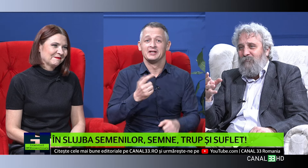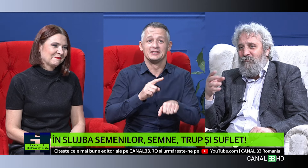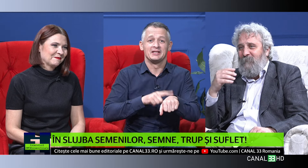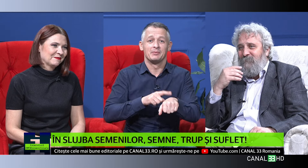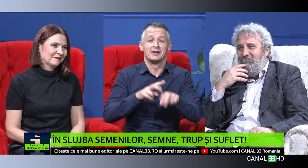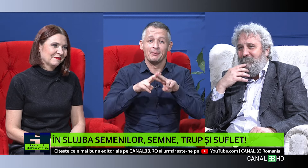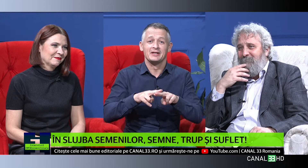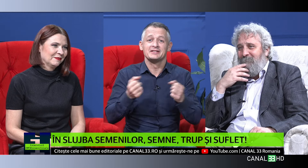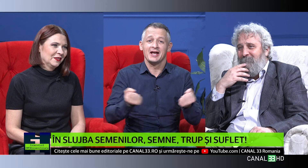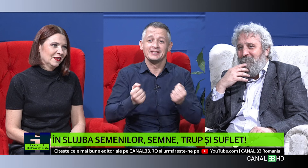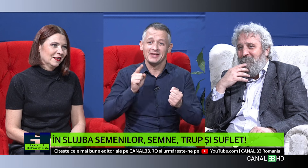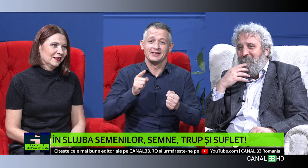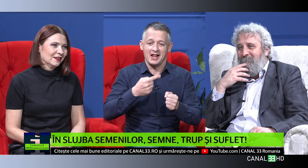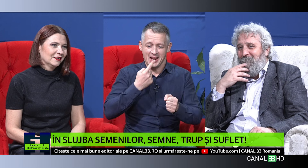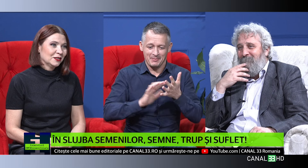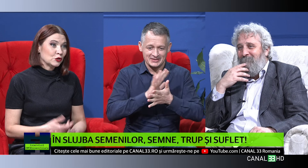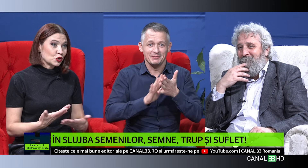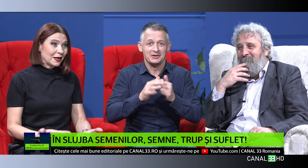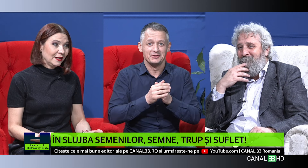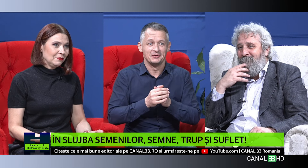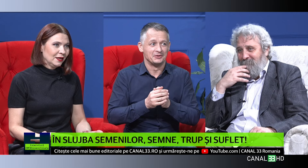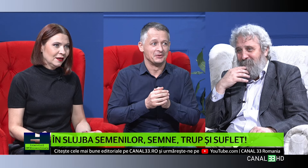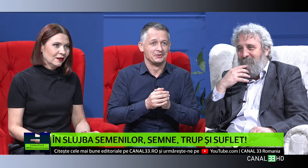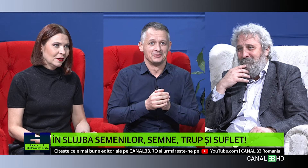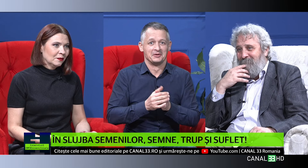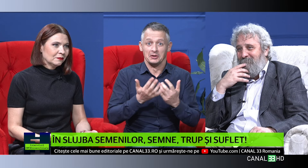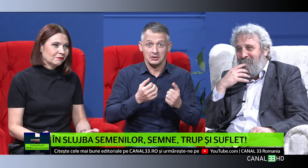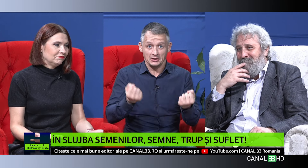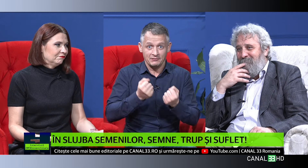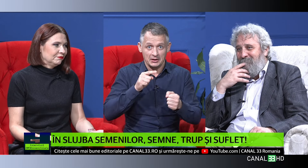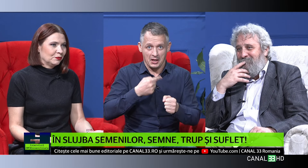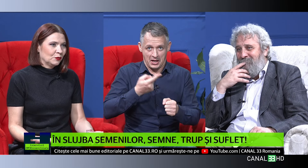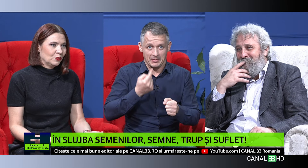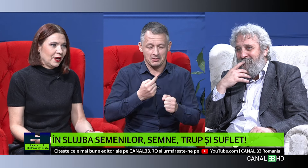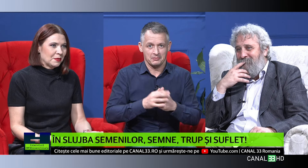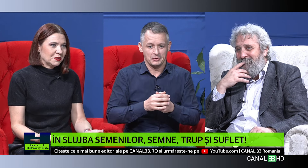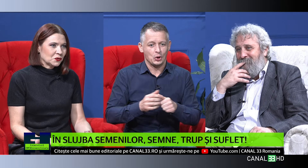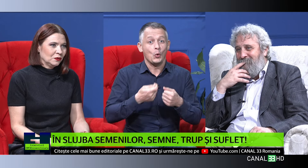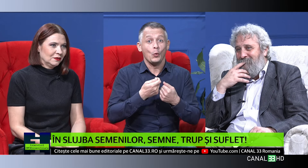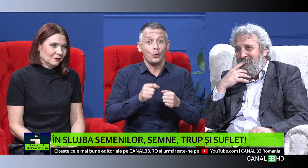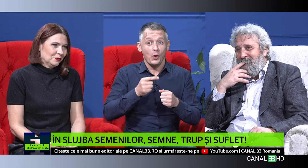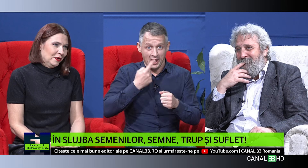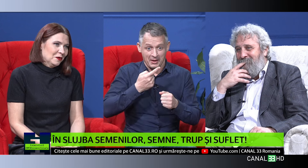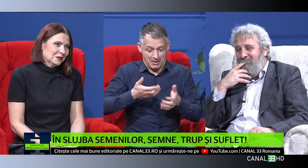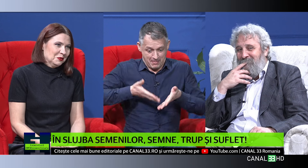în slujba ei? În slujba a limbii? Da. Cu ea m-am născut, cu ea o să